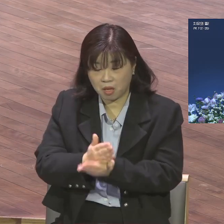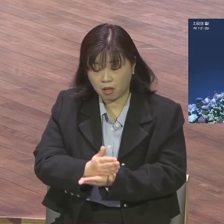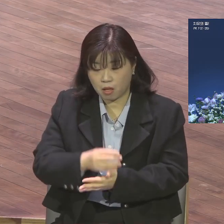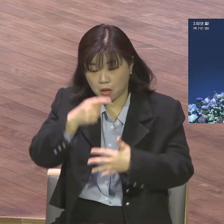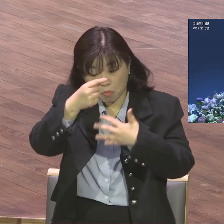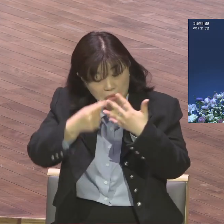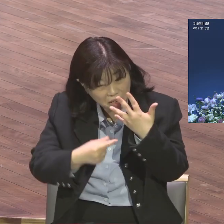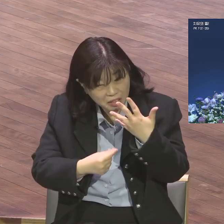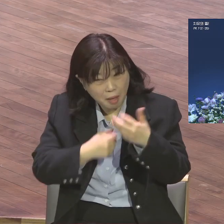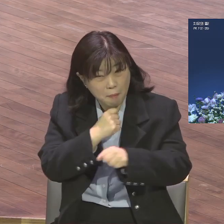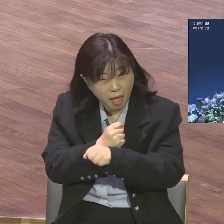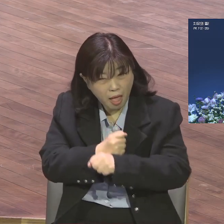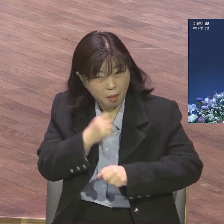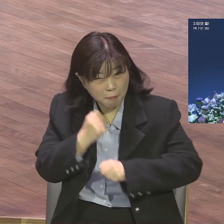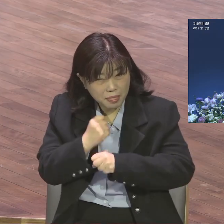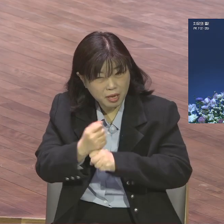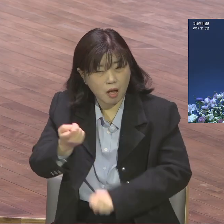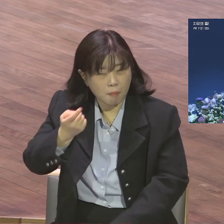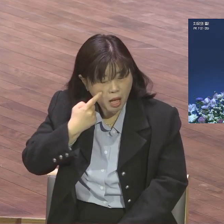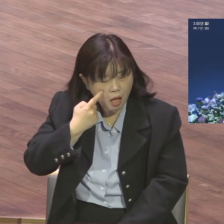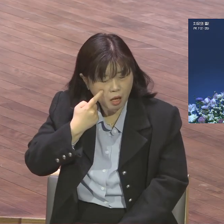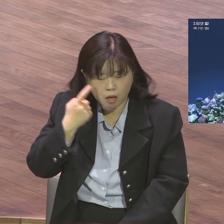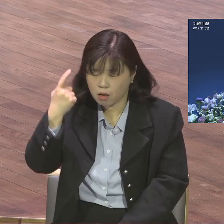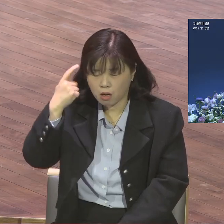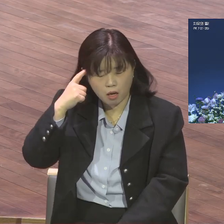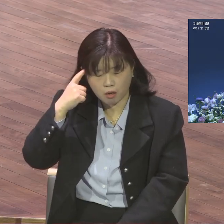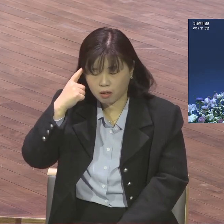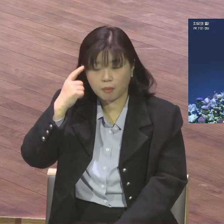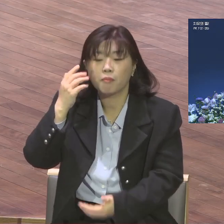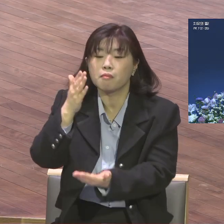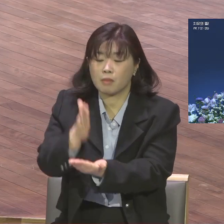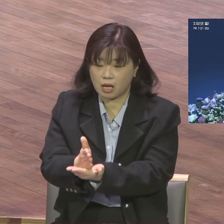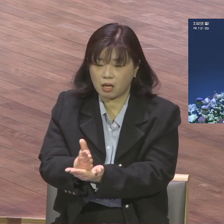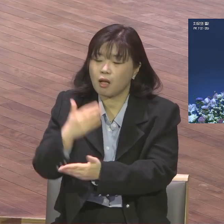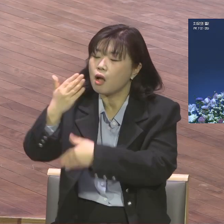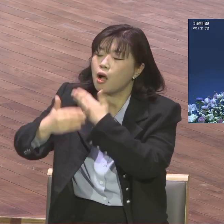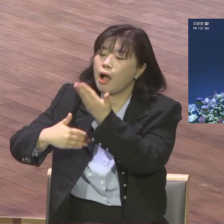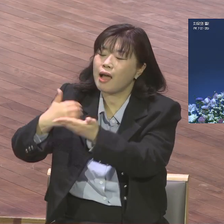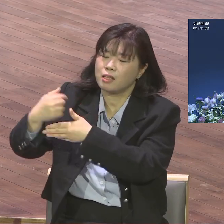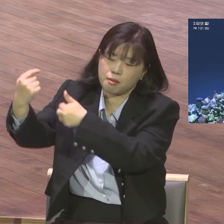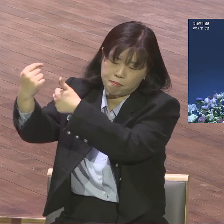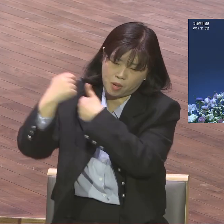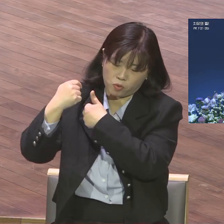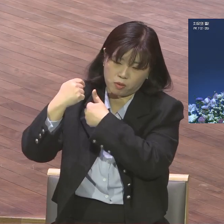아니에요. 하나님의 방법이에요. 예수님의 명령이.